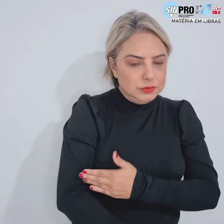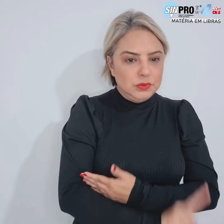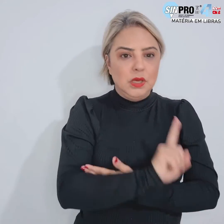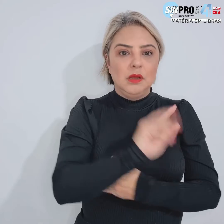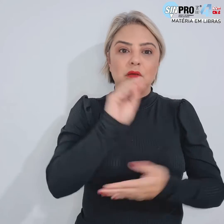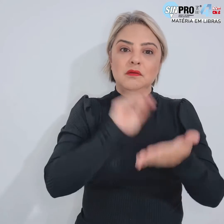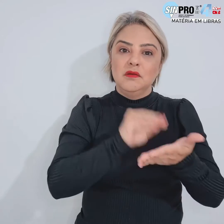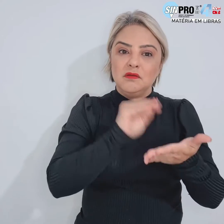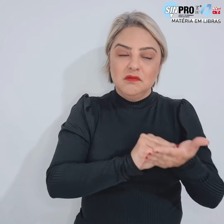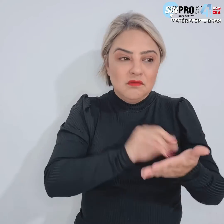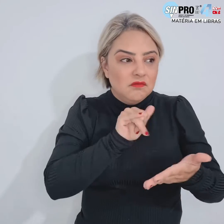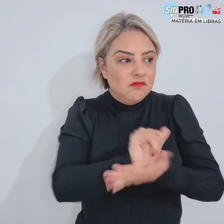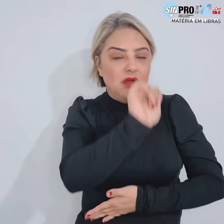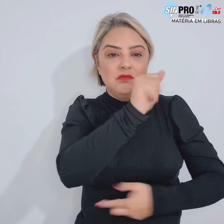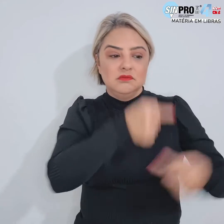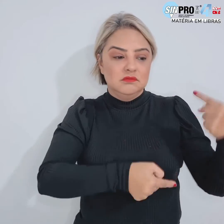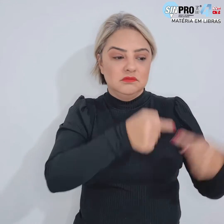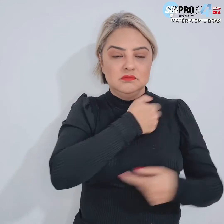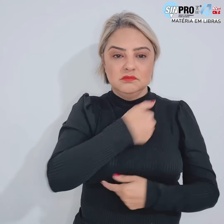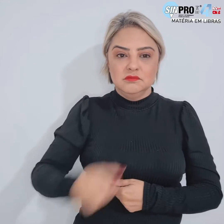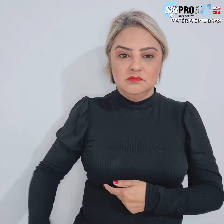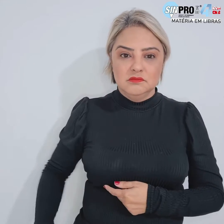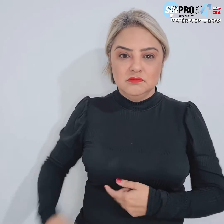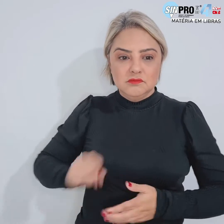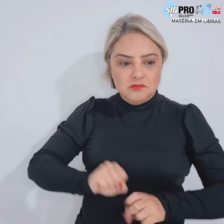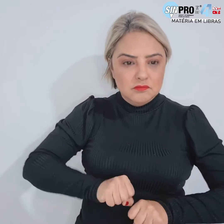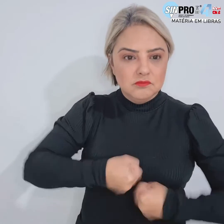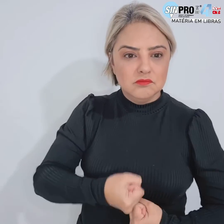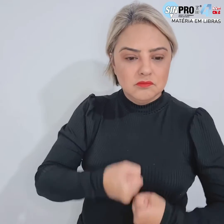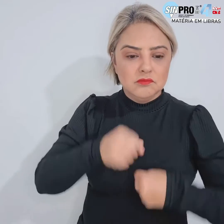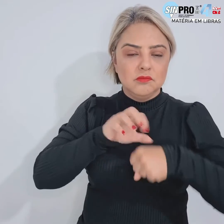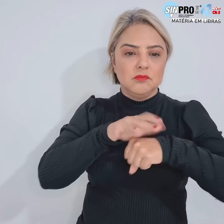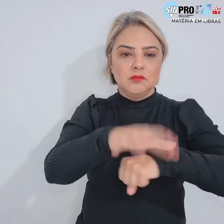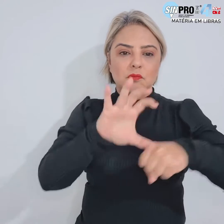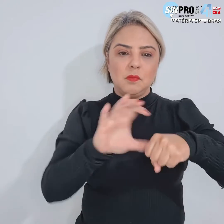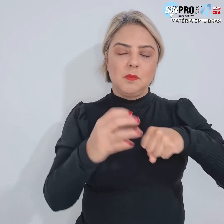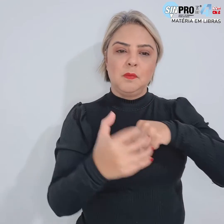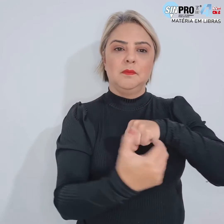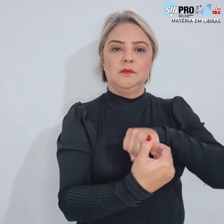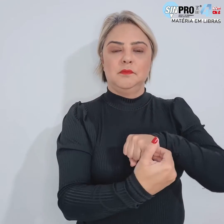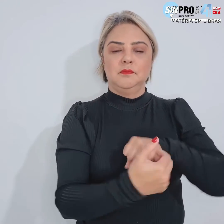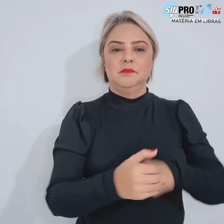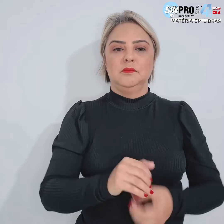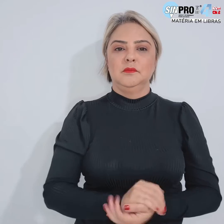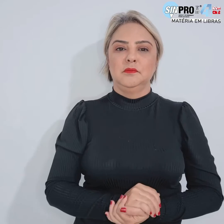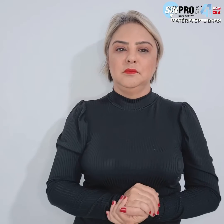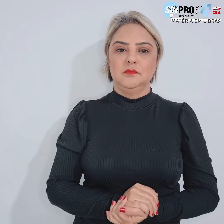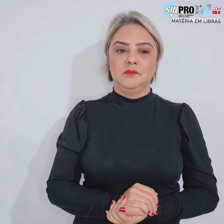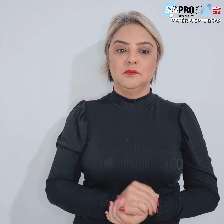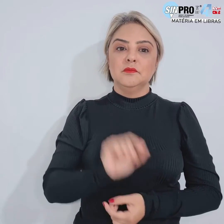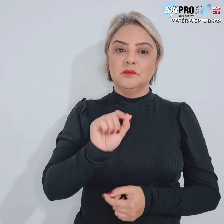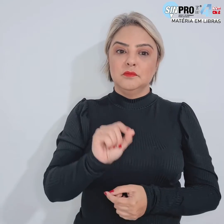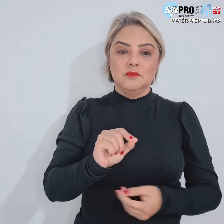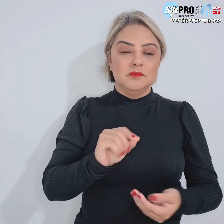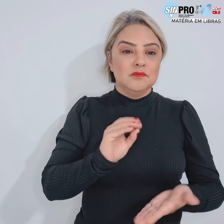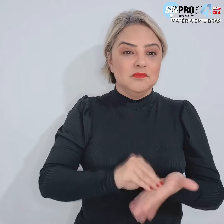de política pública de combate à pandemia do novo coronavírus e a falta de